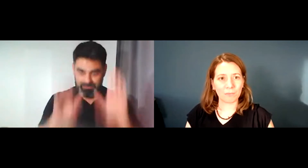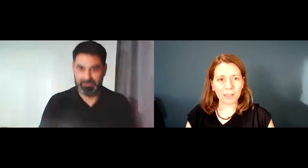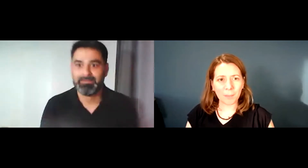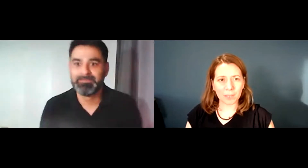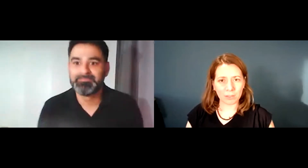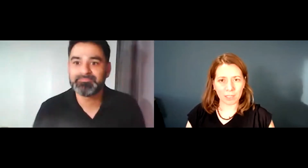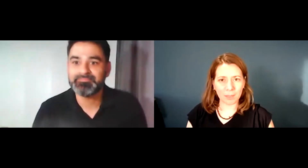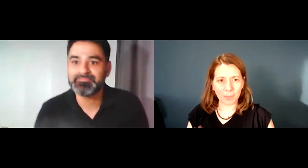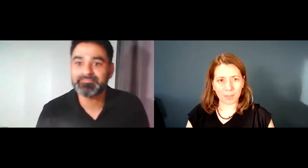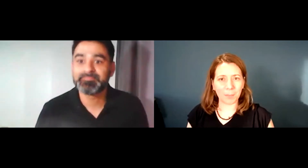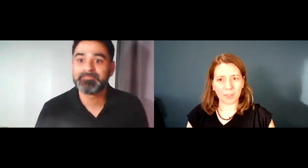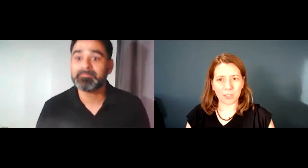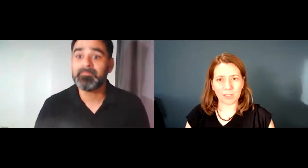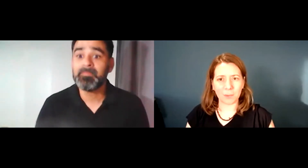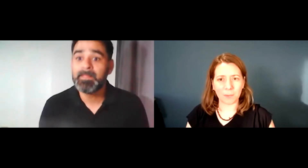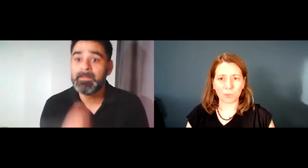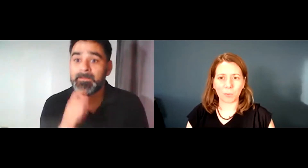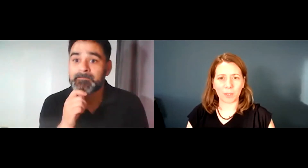Faltan personas, esperen, esperen, ya sabemos, esperen.